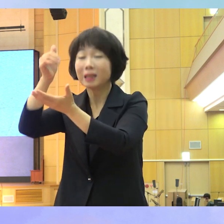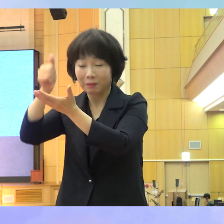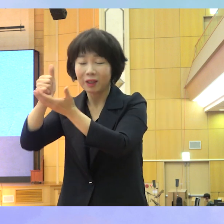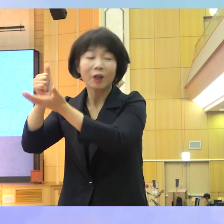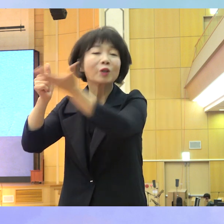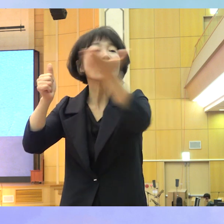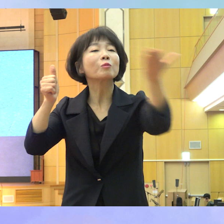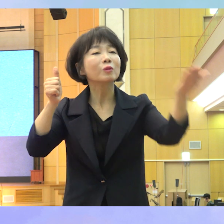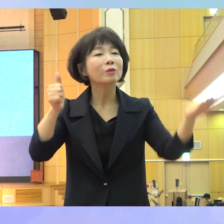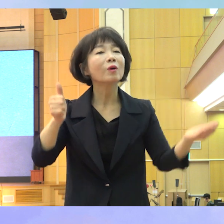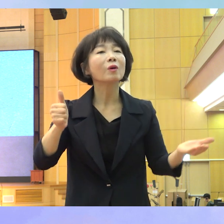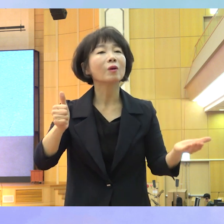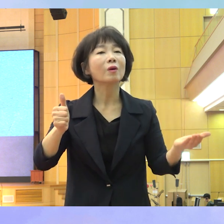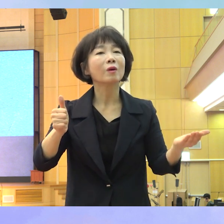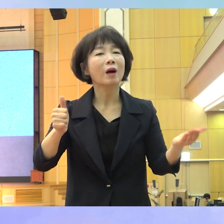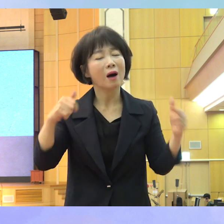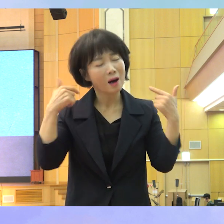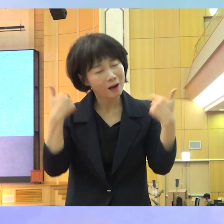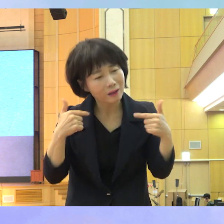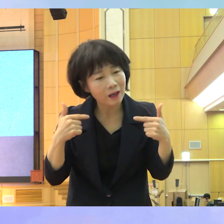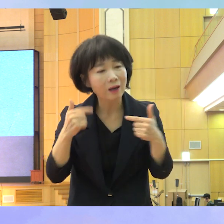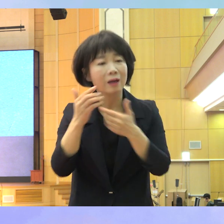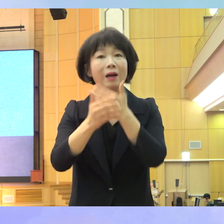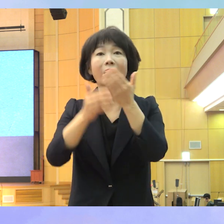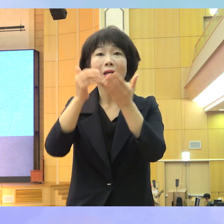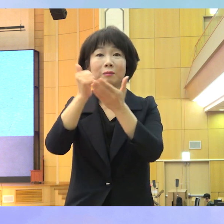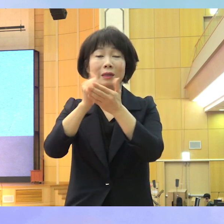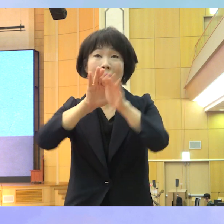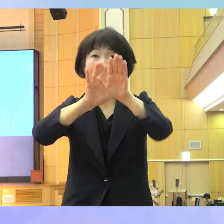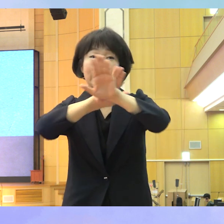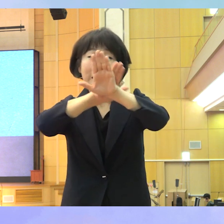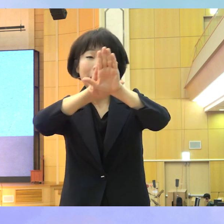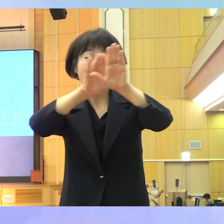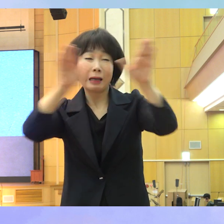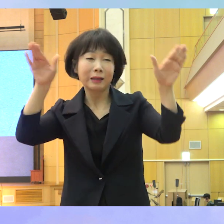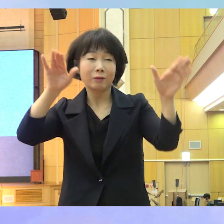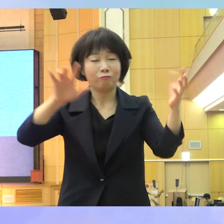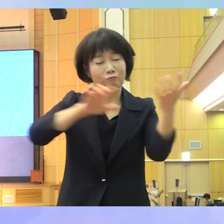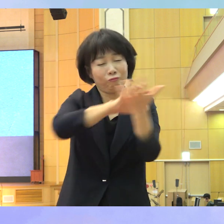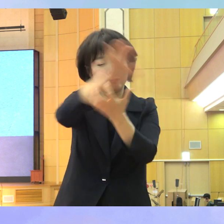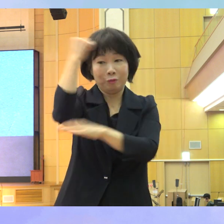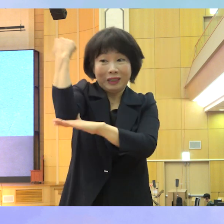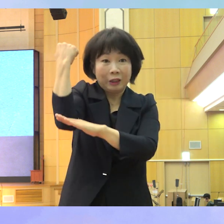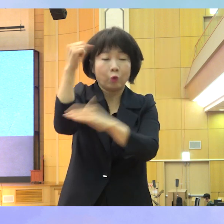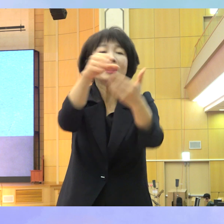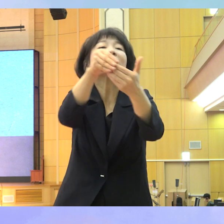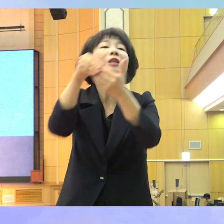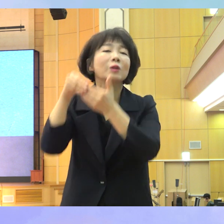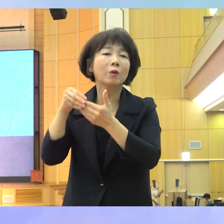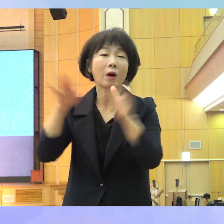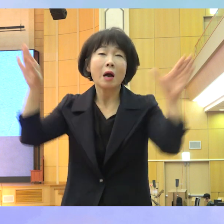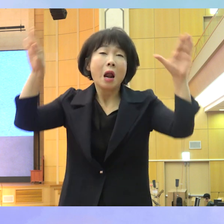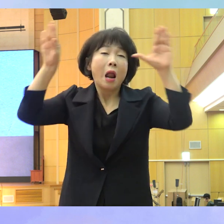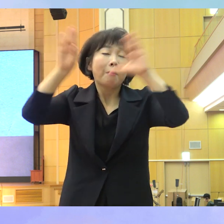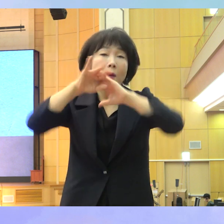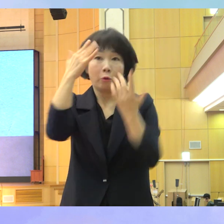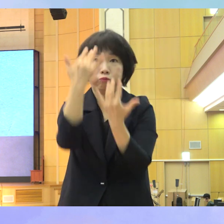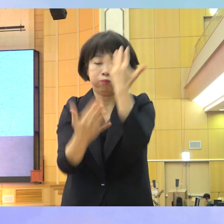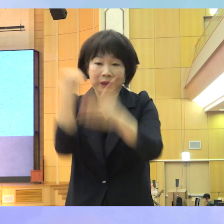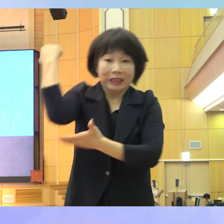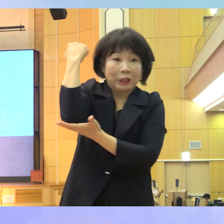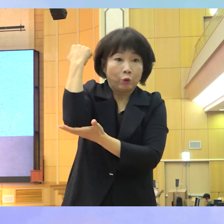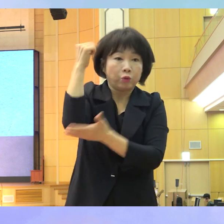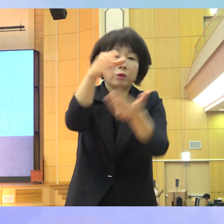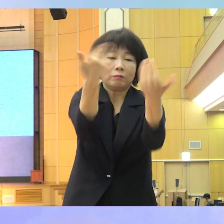여전히 그 광야 생활 동안 낮에는 구름 기둥으로 밤에는 불 기둥으로 인도하시고, 힘들고 어려울 때면 먹을 것도 주시고